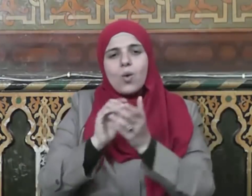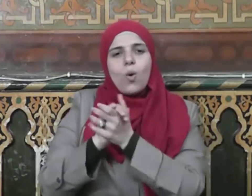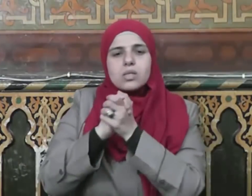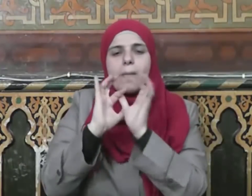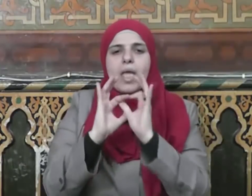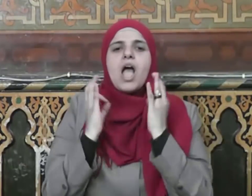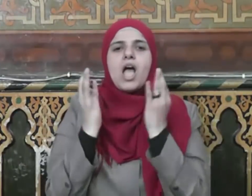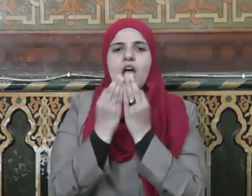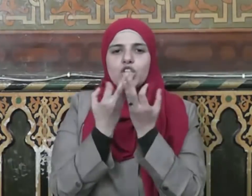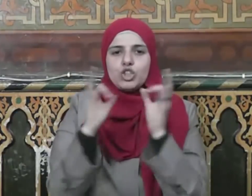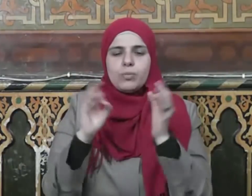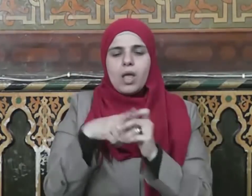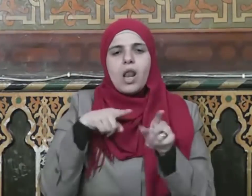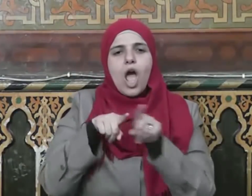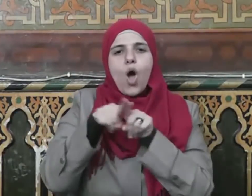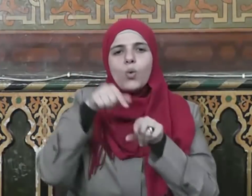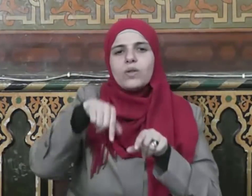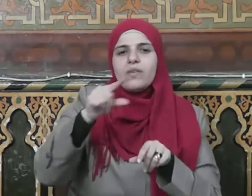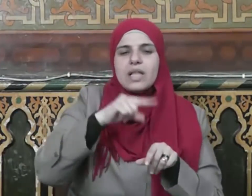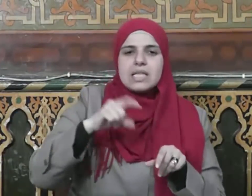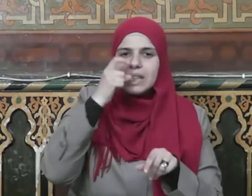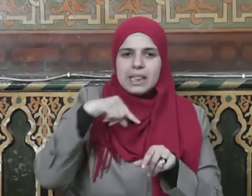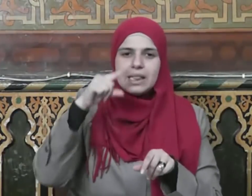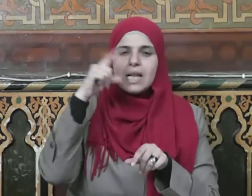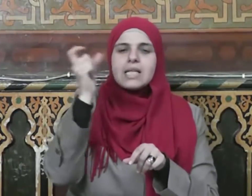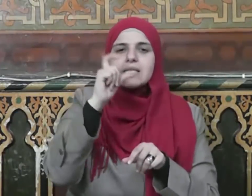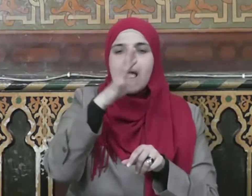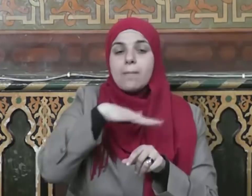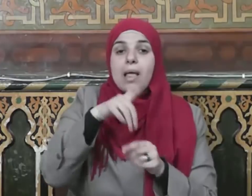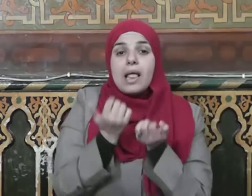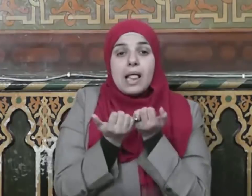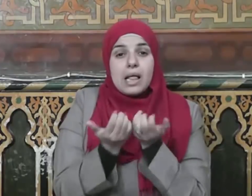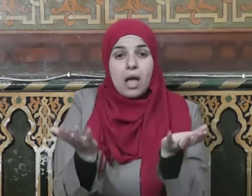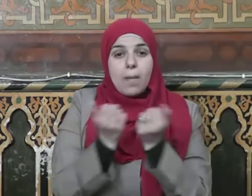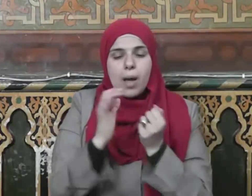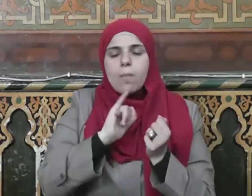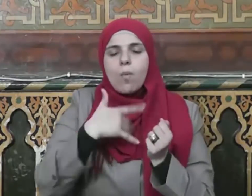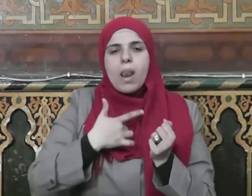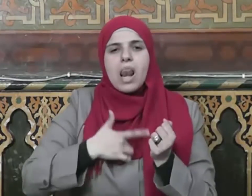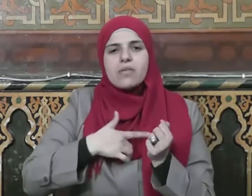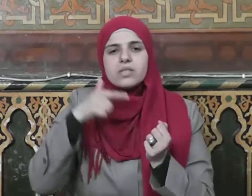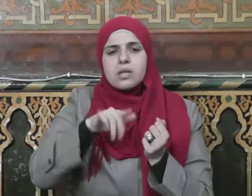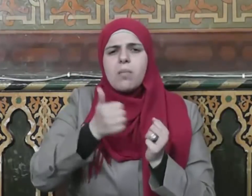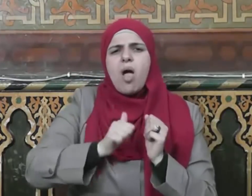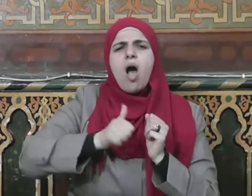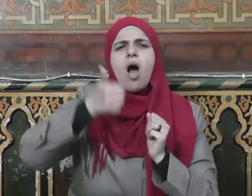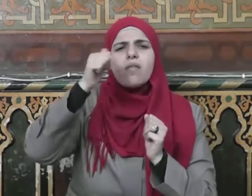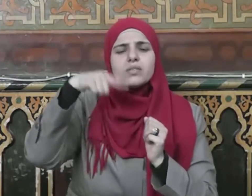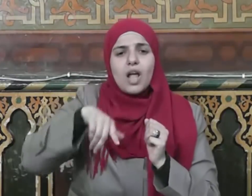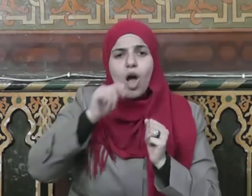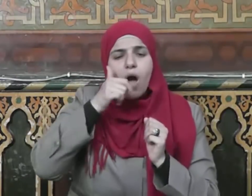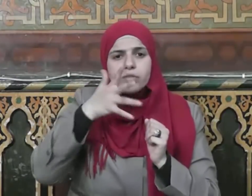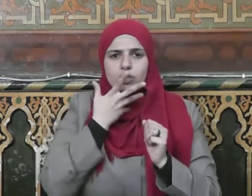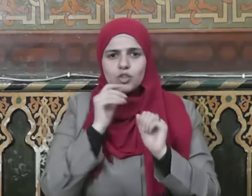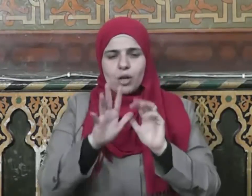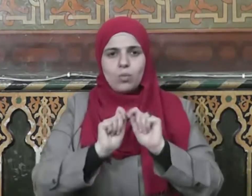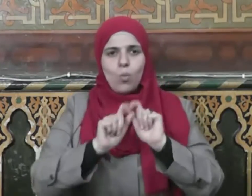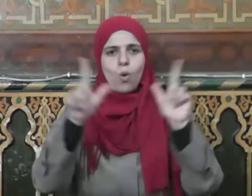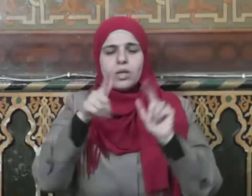أجمعين. إخوة الإسلام، إن الجود والكرم بالنفس من أعلى وأرقى صور الجود، فهو صفة